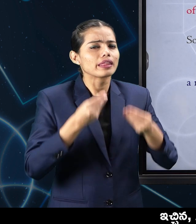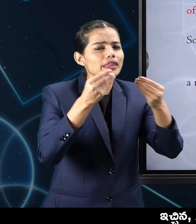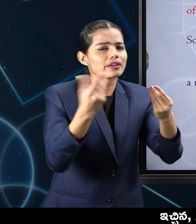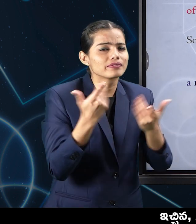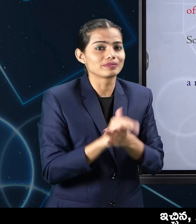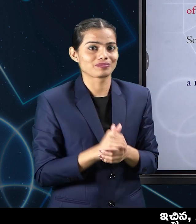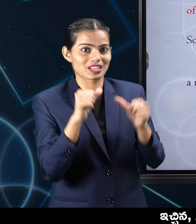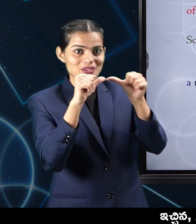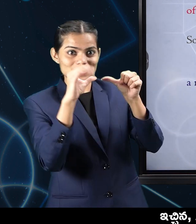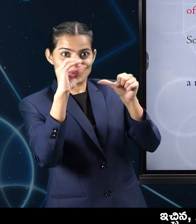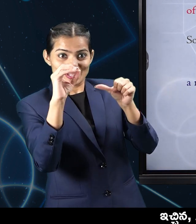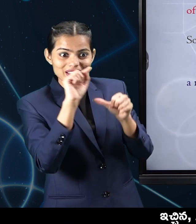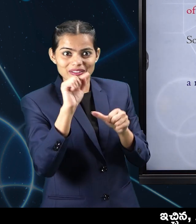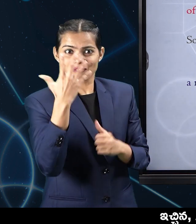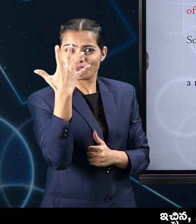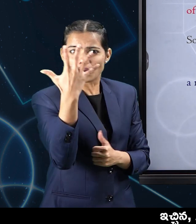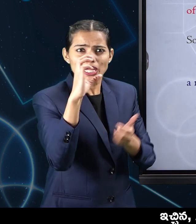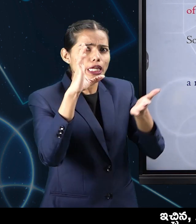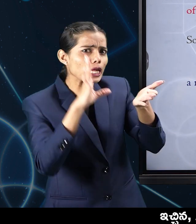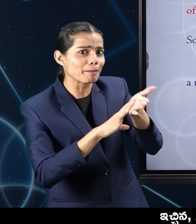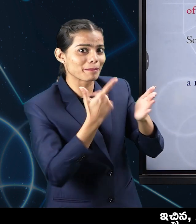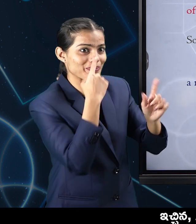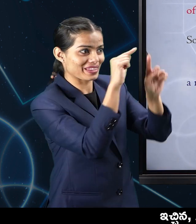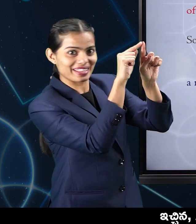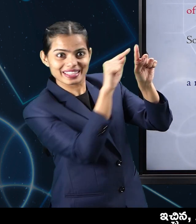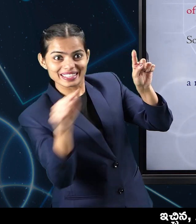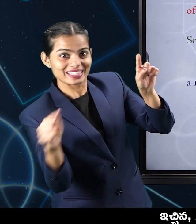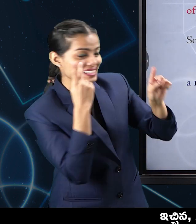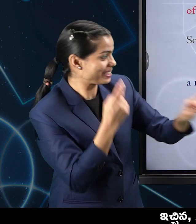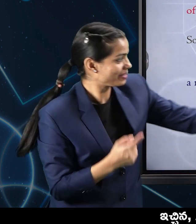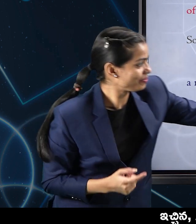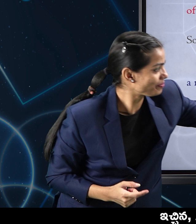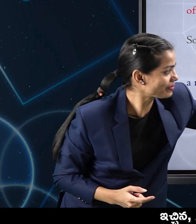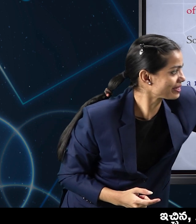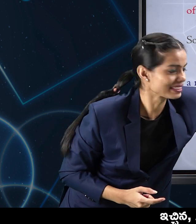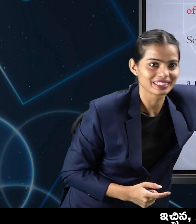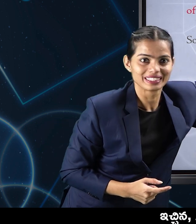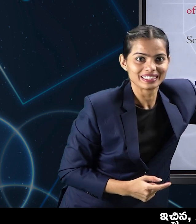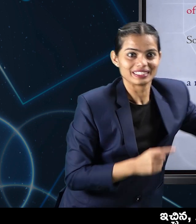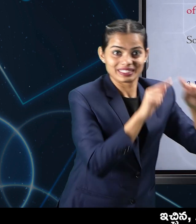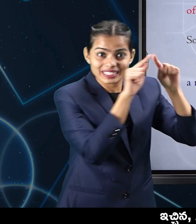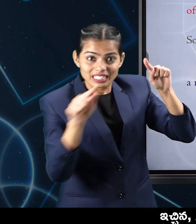ఇచ్చిన AO = 5 సెంటీమీటర్లు మరియు AB = 4 సెంటీమీటర్లు.